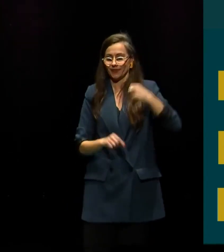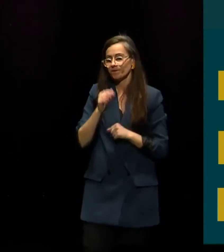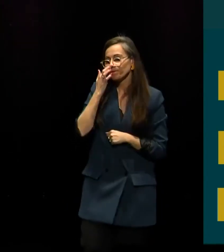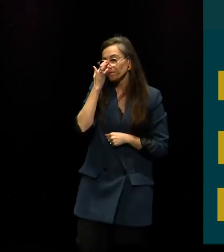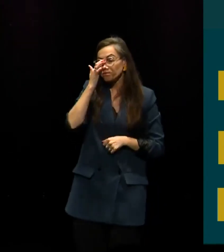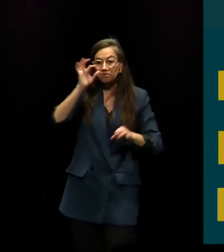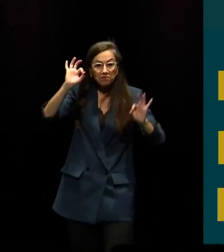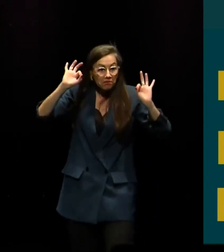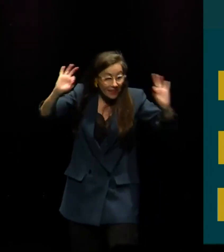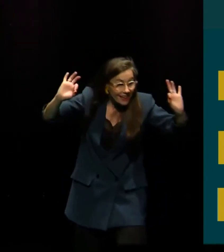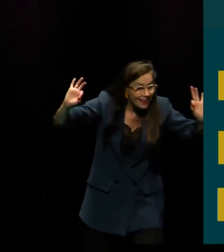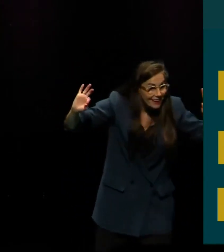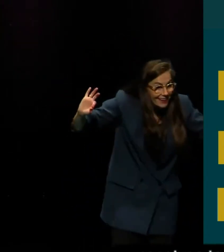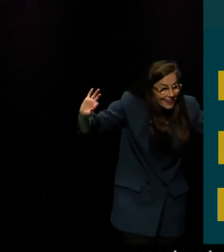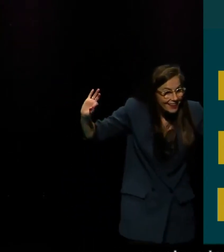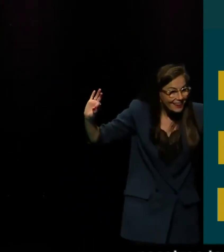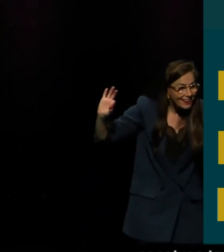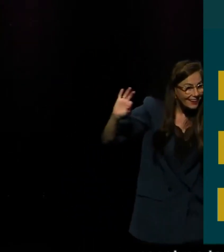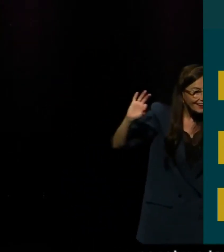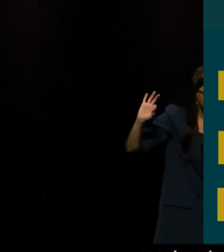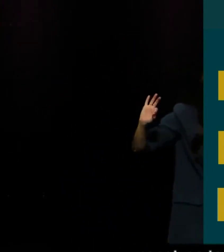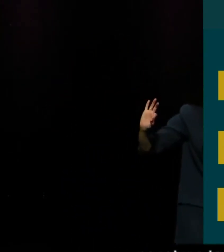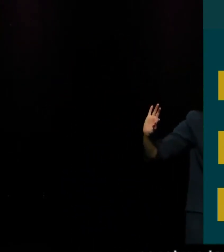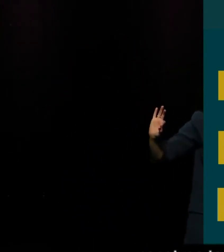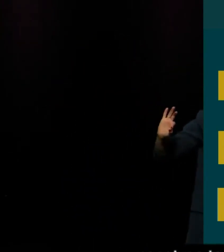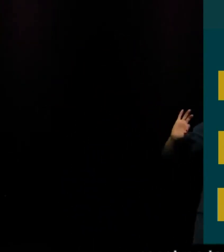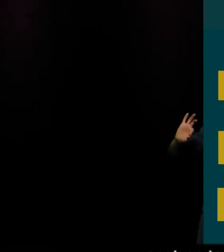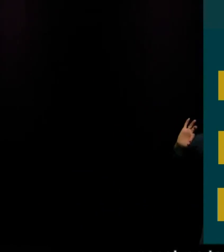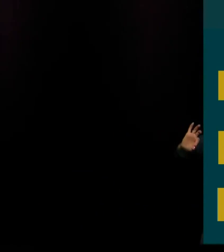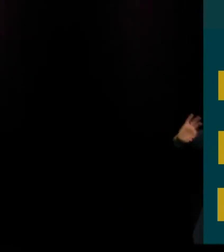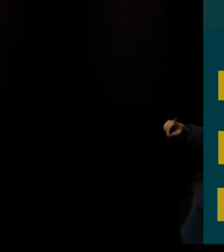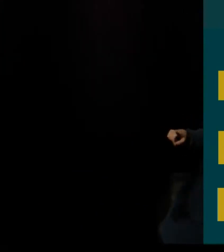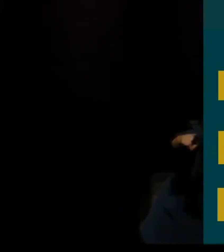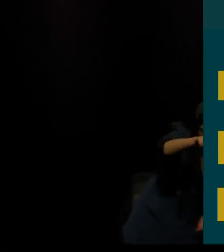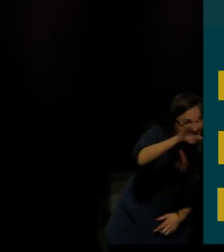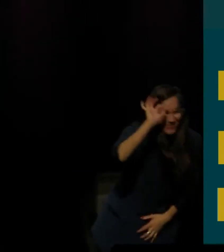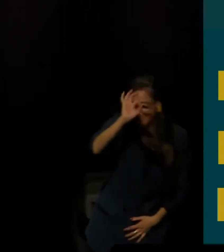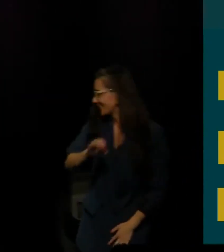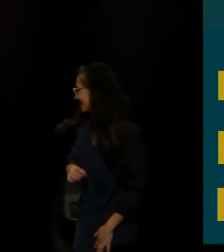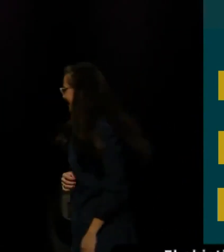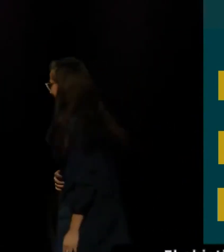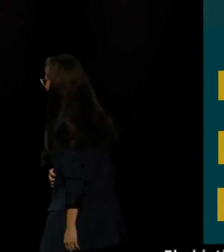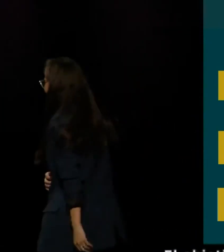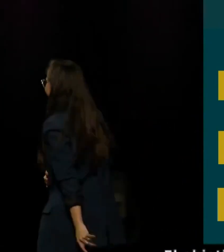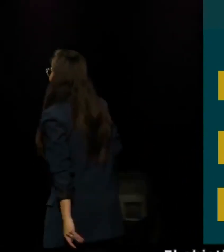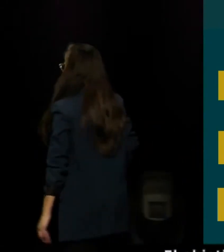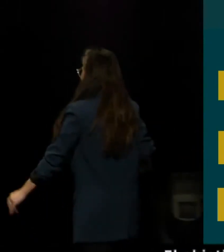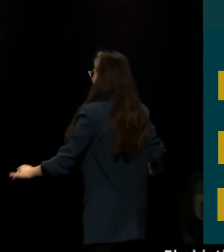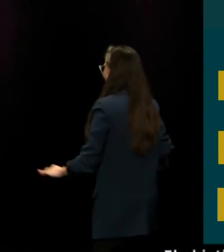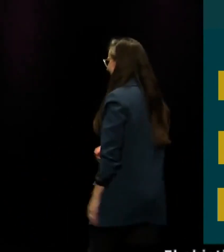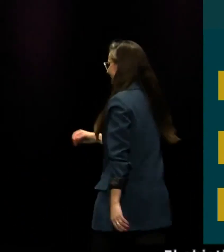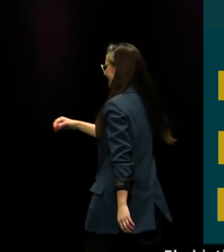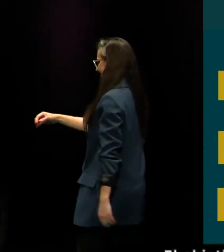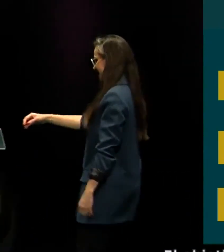de estos dos expertos externos era dar cobertura a estos 3 objetivos que nos hayamos planteado en nuestro proyecto